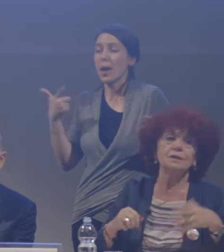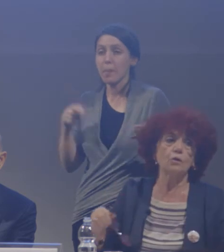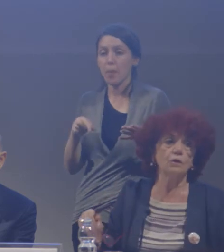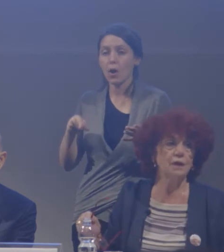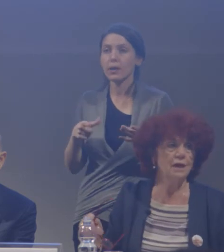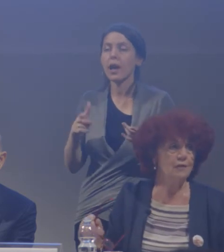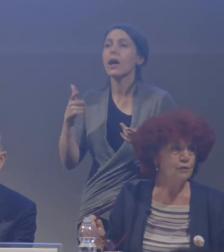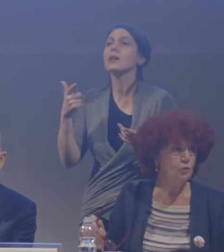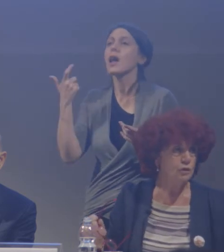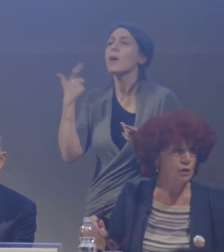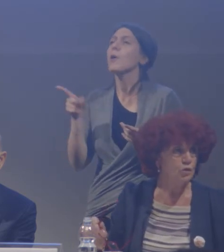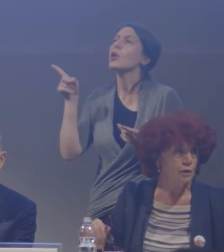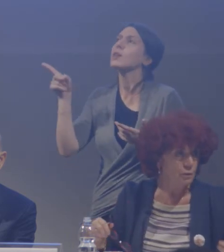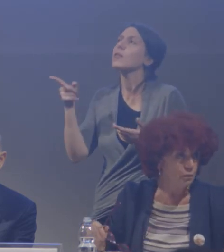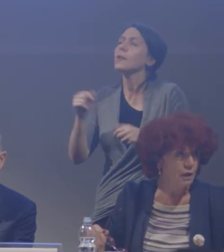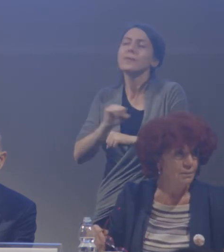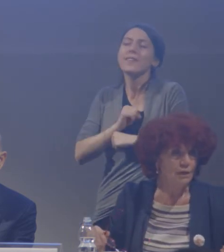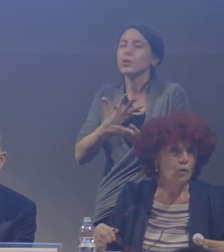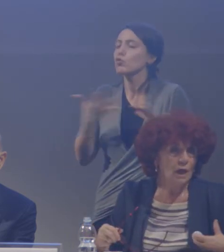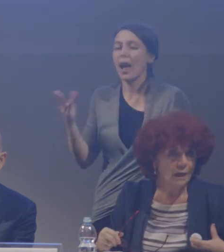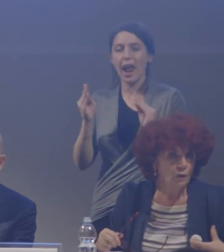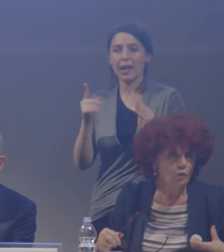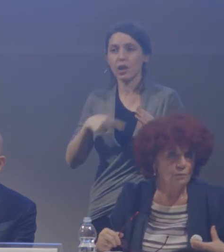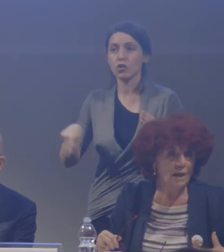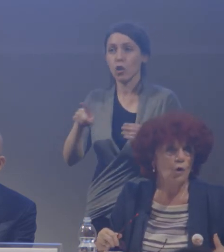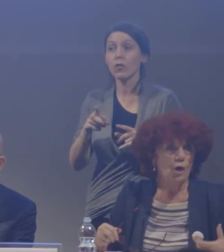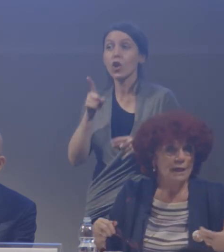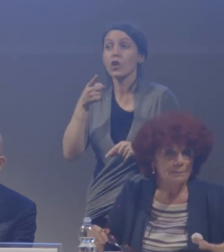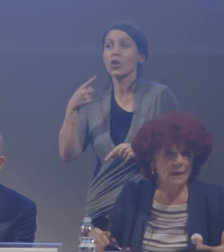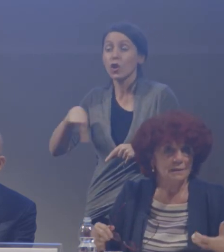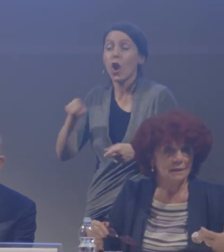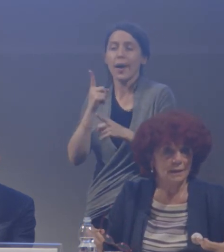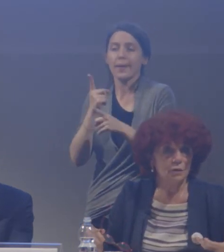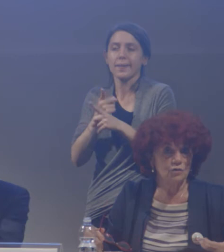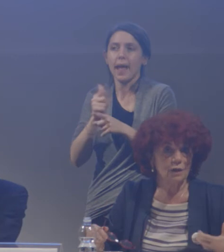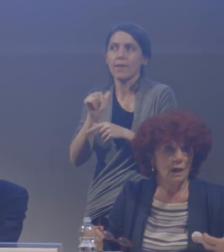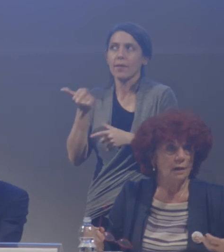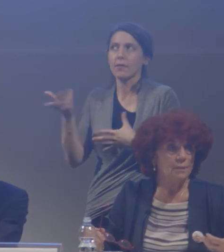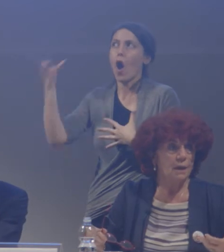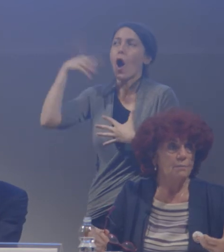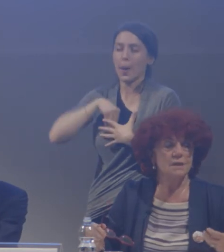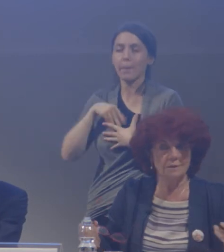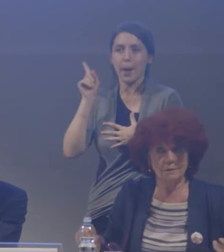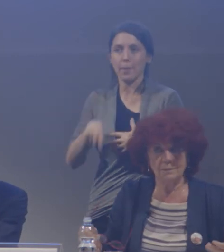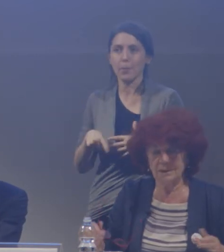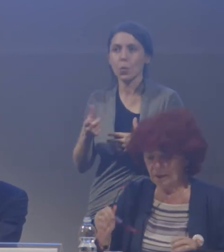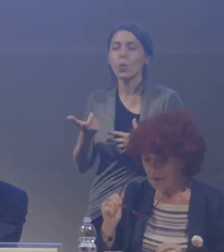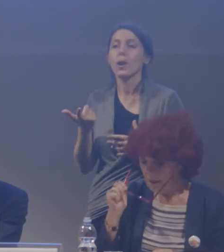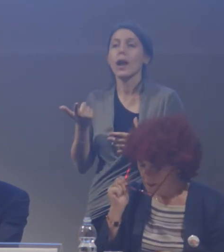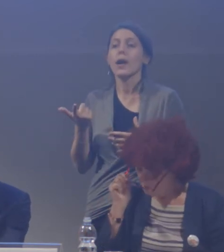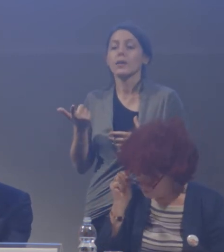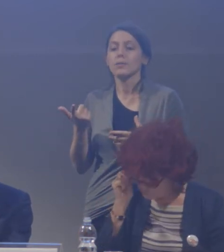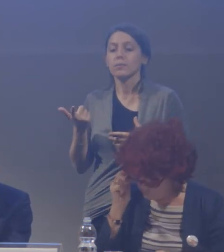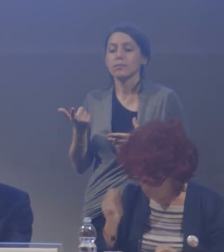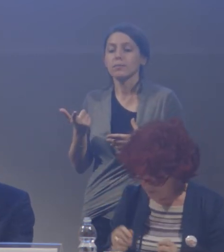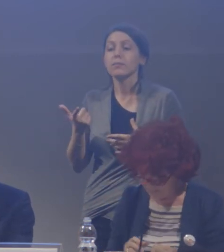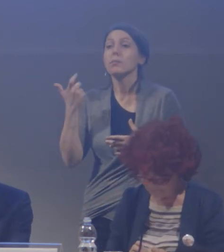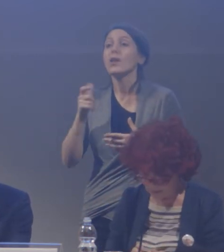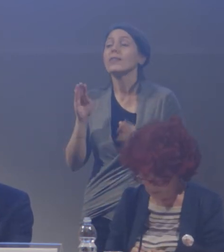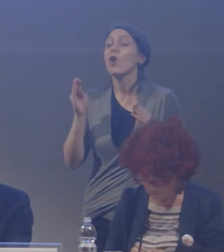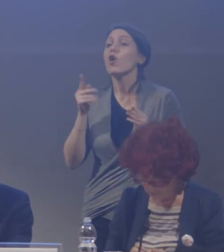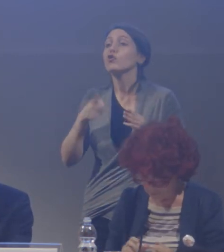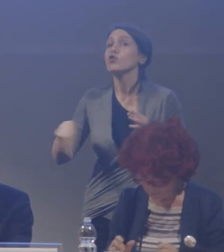una straordinaria fiducia dei giovani, un elemento che anche noi dobbiamo riprendere, riconsiderare, perché è esattamente verso i